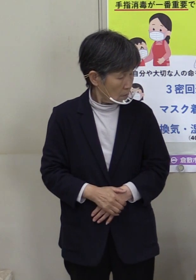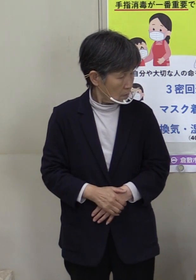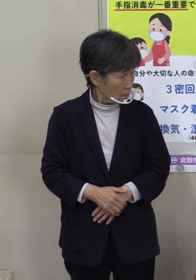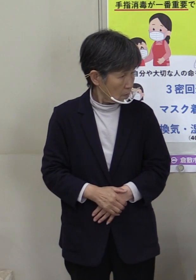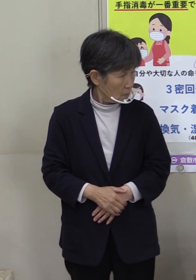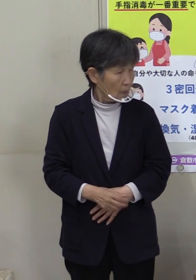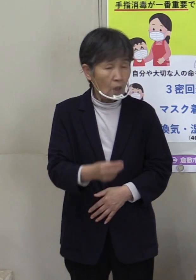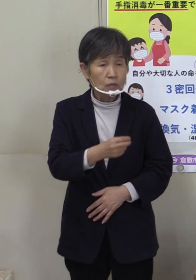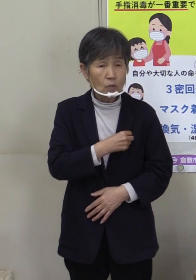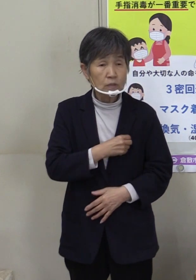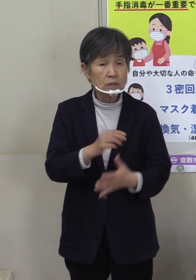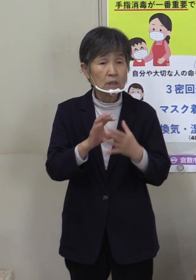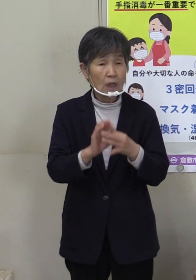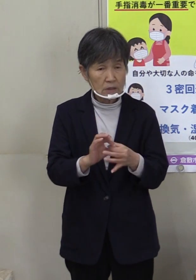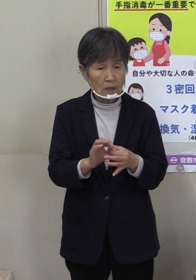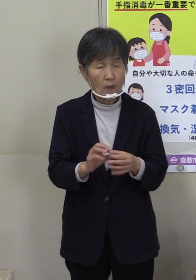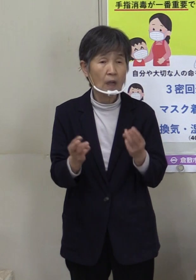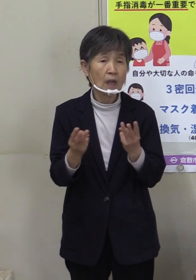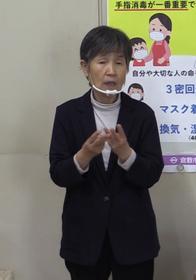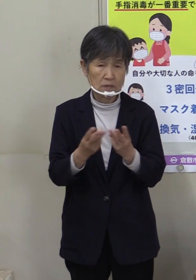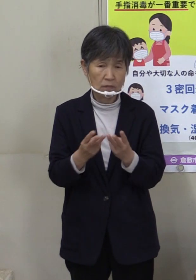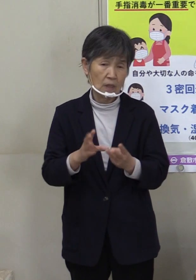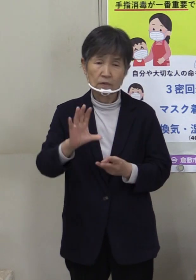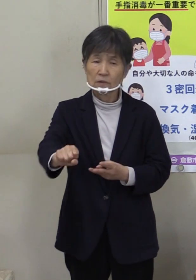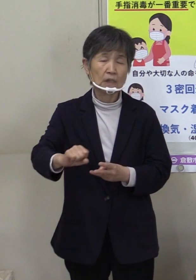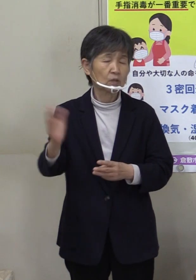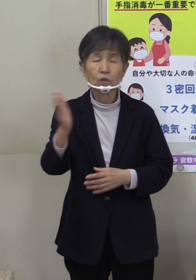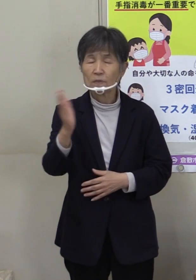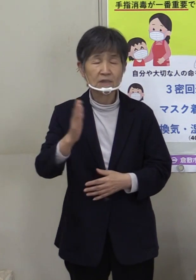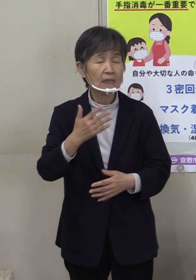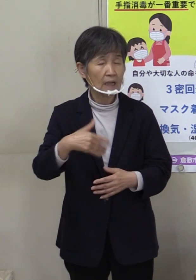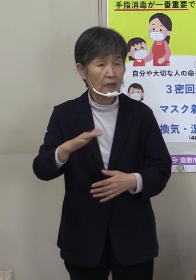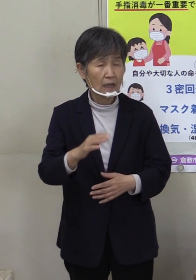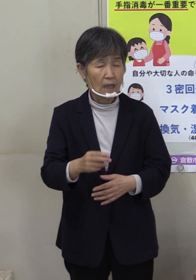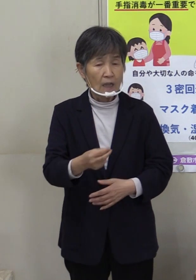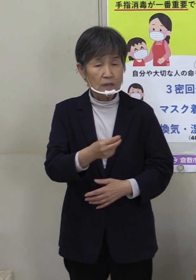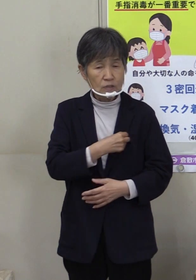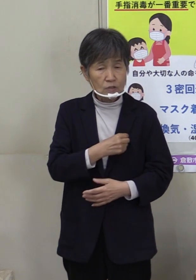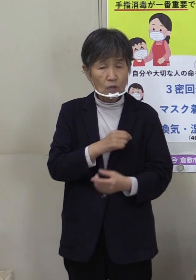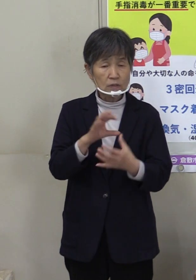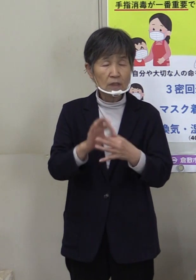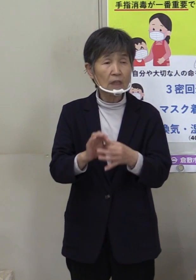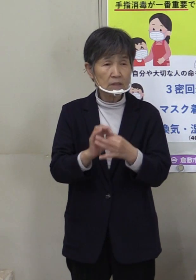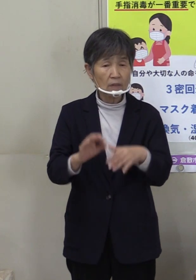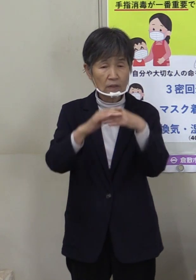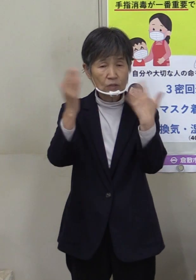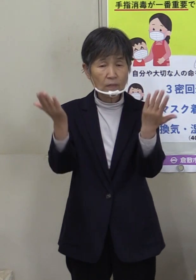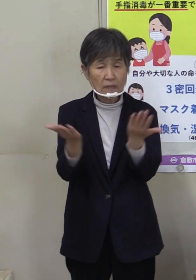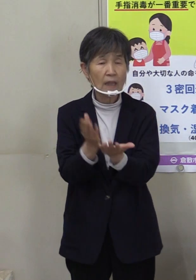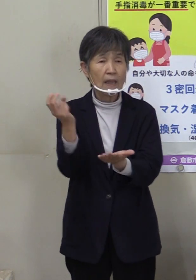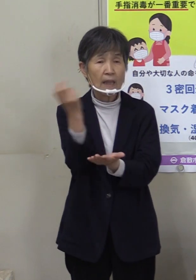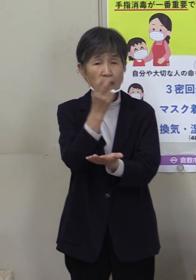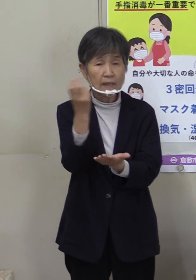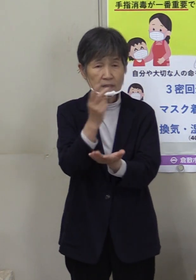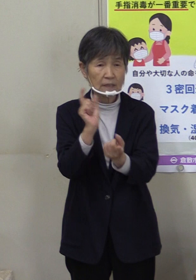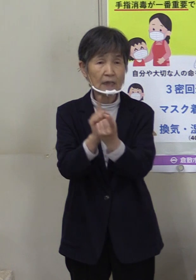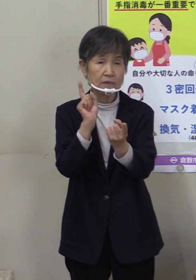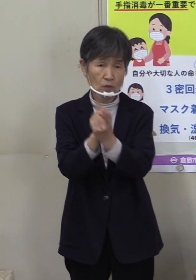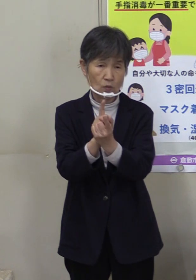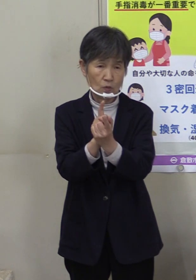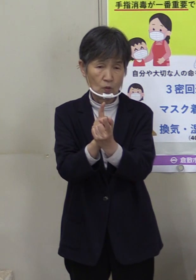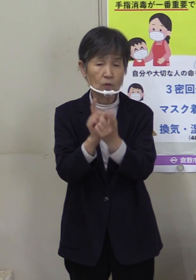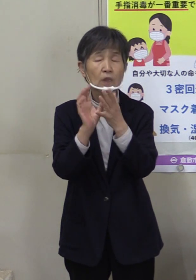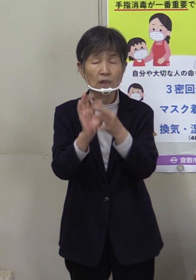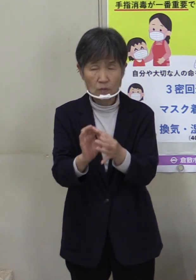ません、従業員に関しましてはちょっと数は私には把握しておりませんけれども、従業員に関しましては全て検査の対象になっております